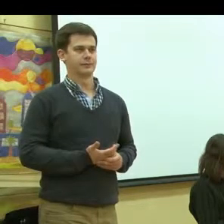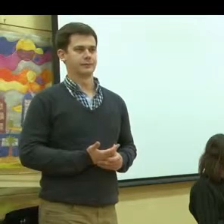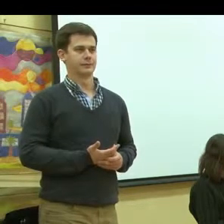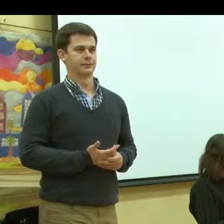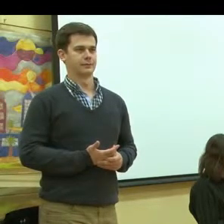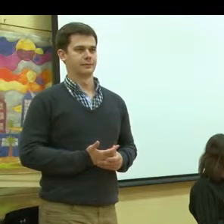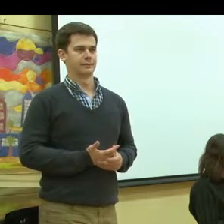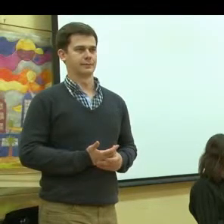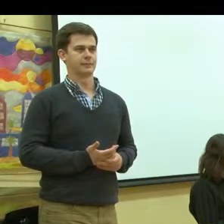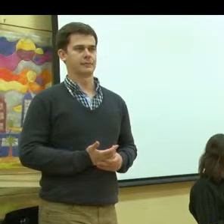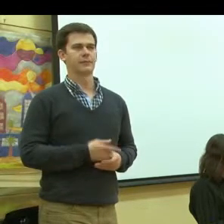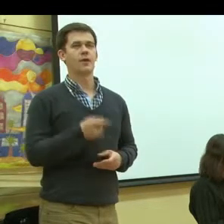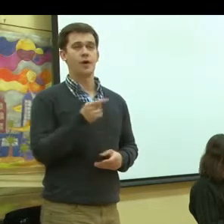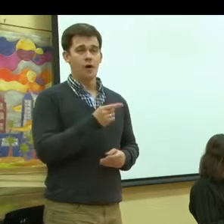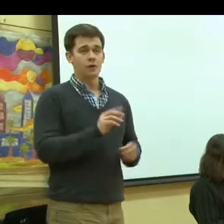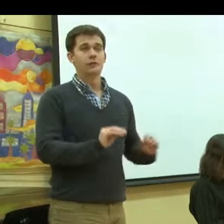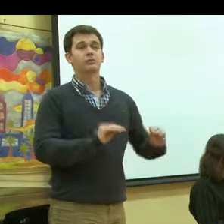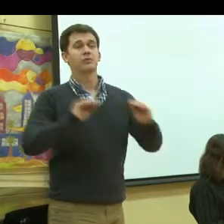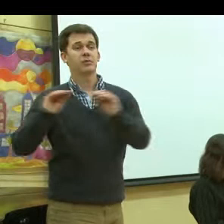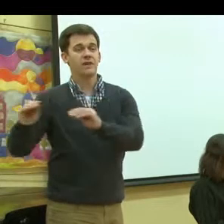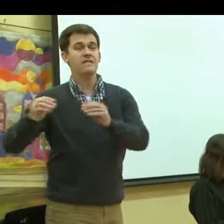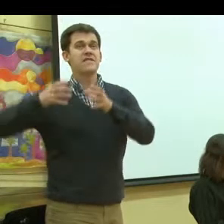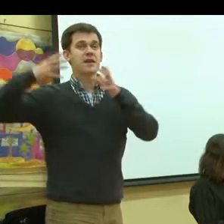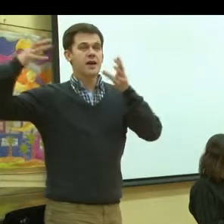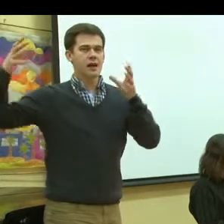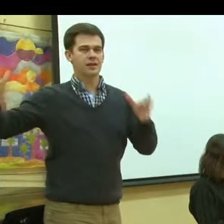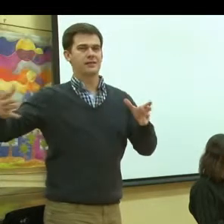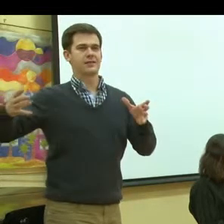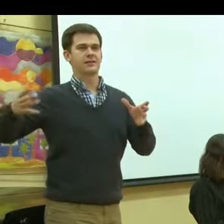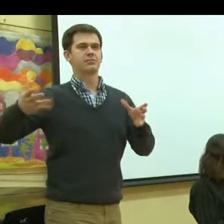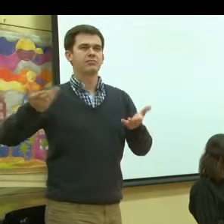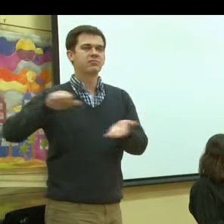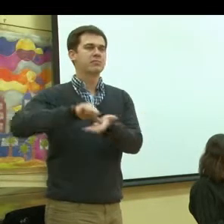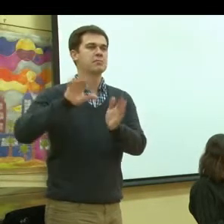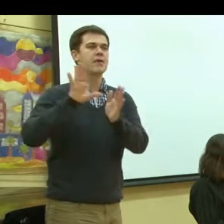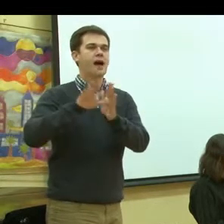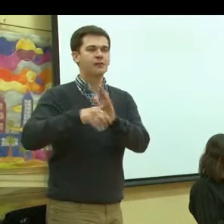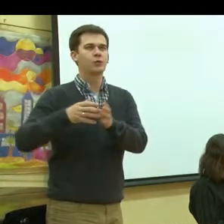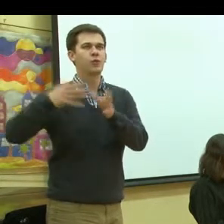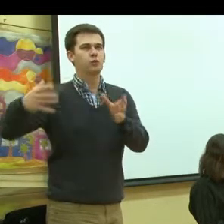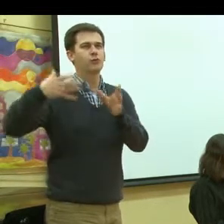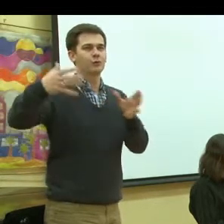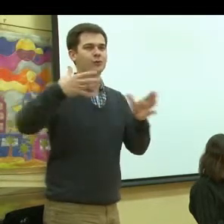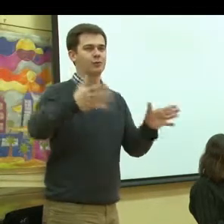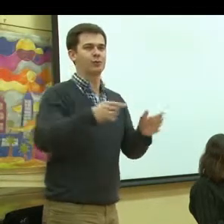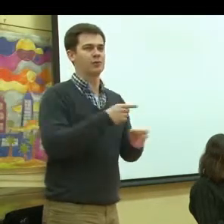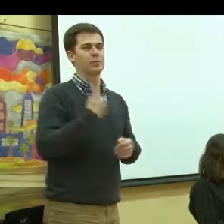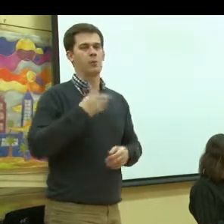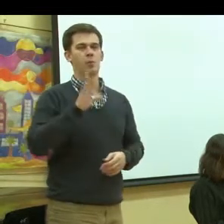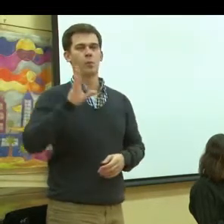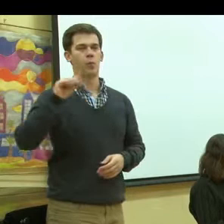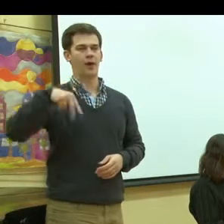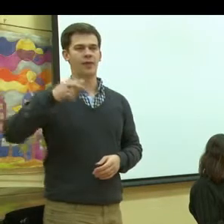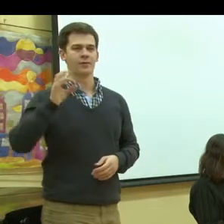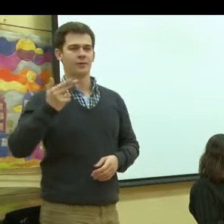Rosario y Montevideo, que era Uruguay. Oni przenoszą się właśnie do tych wielkich ośrodków miejskich, tutaj głównie Christian wymienił Buenos